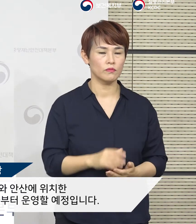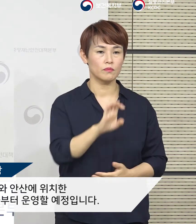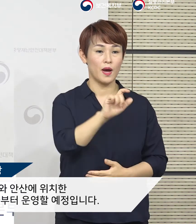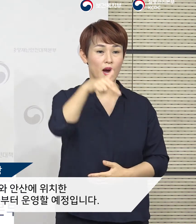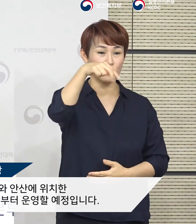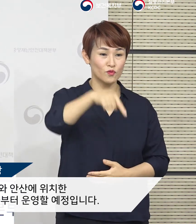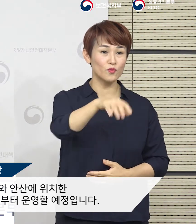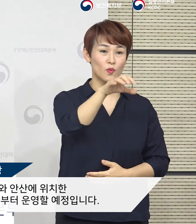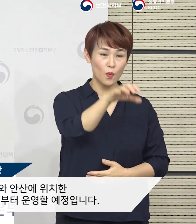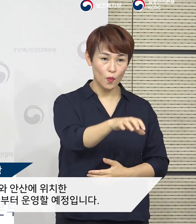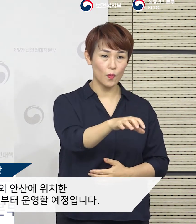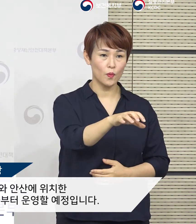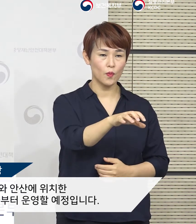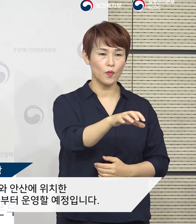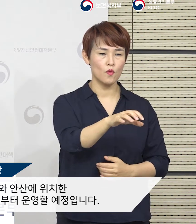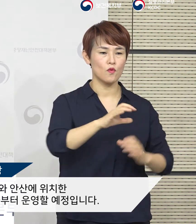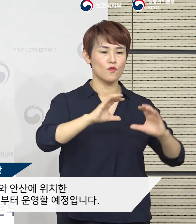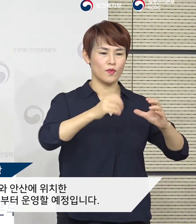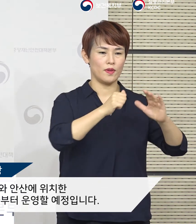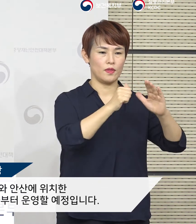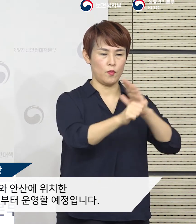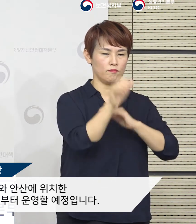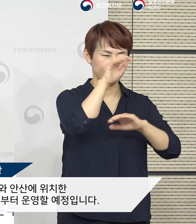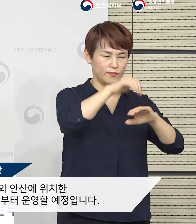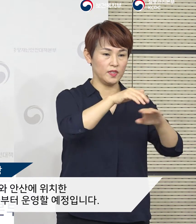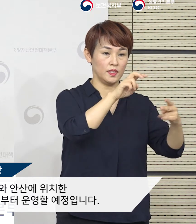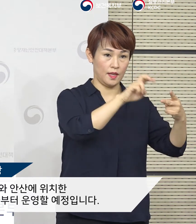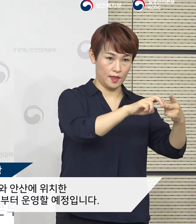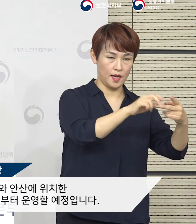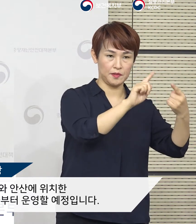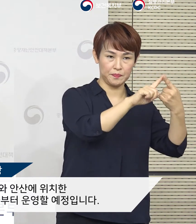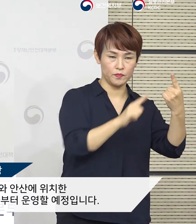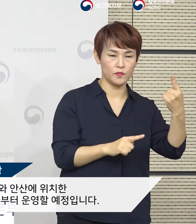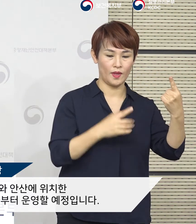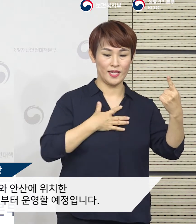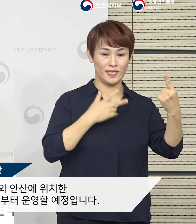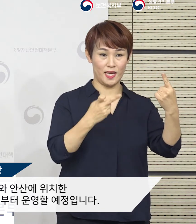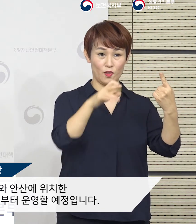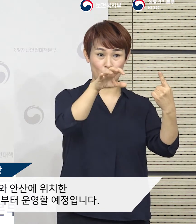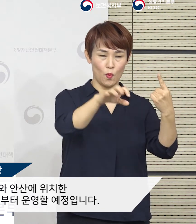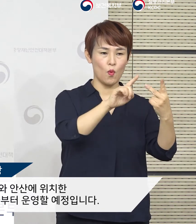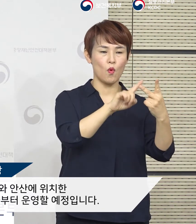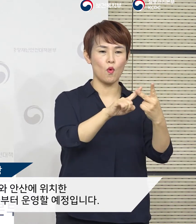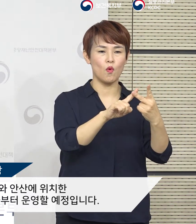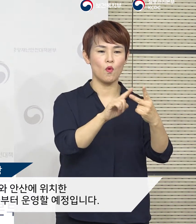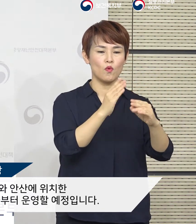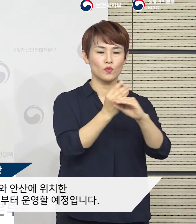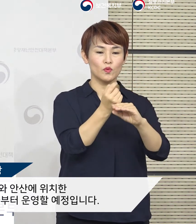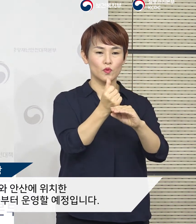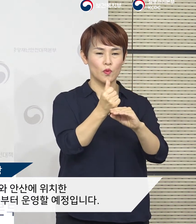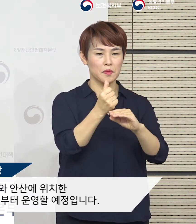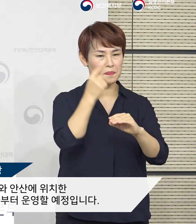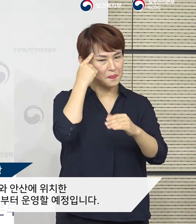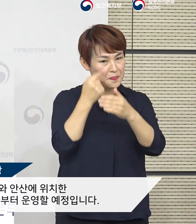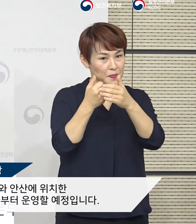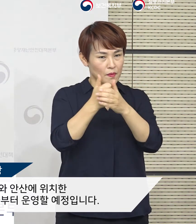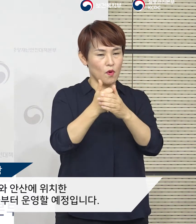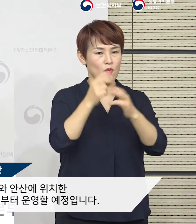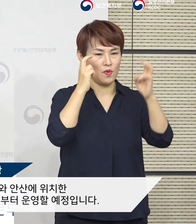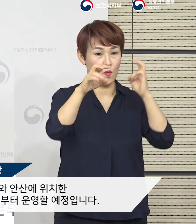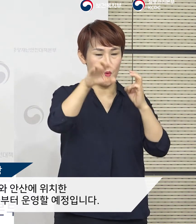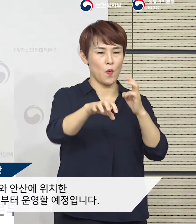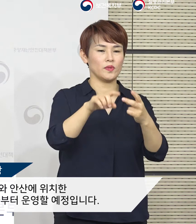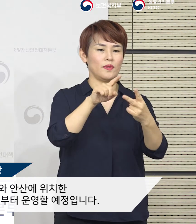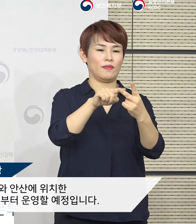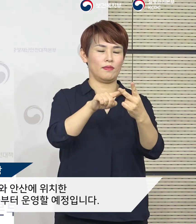국가대표 트레이닝센터의 경기국제 1센터와 안산에 위치한 중소벤처기업연수원의 경기국제